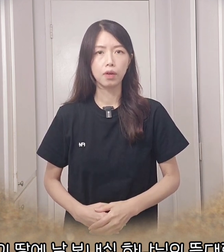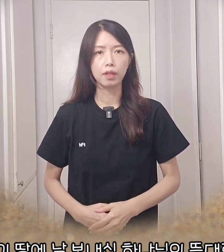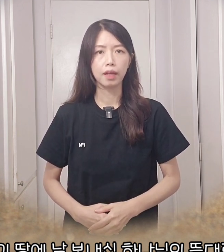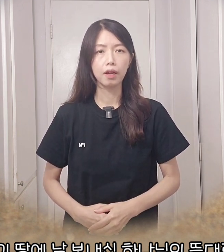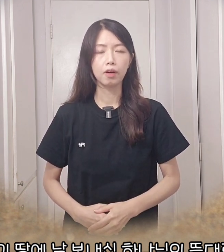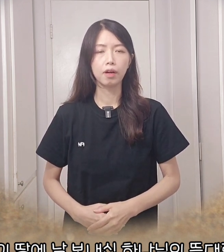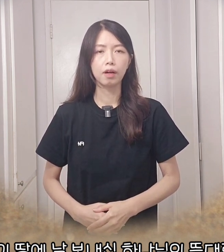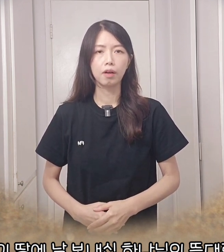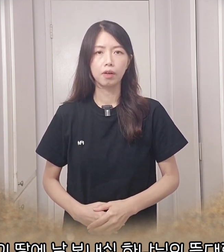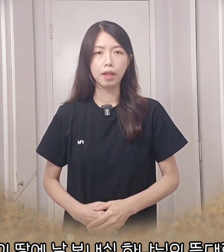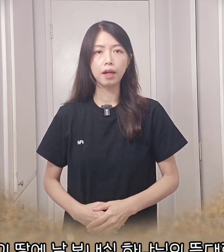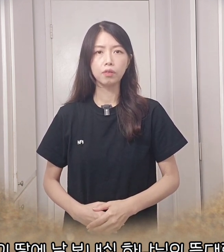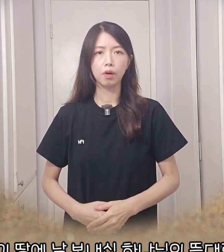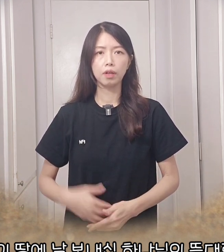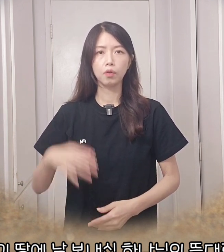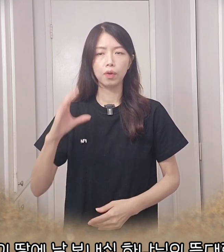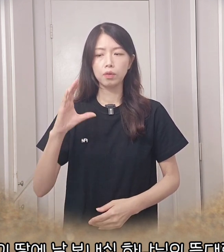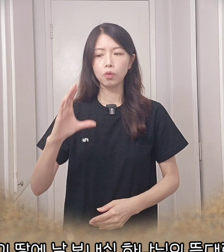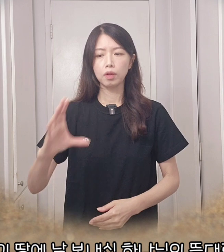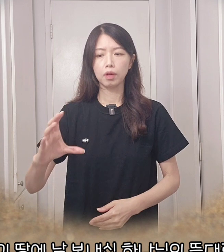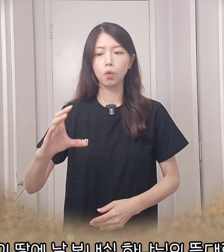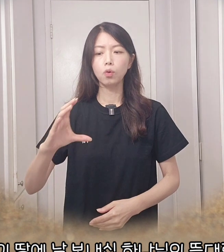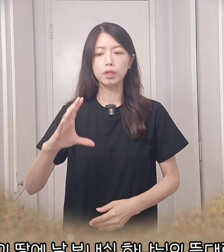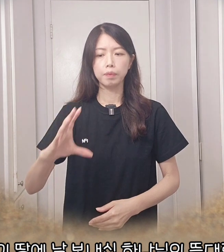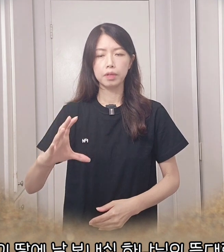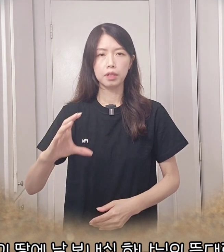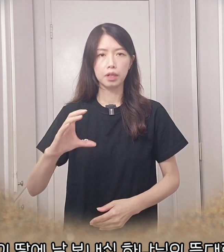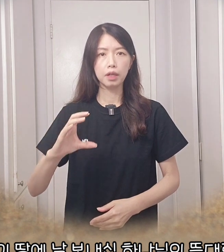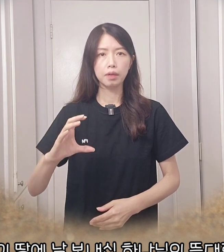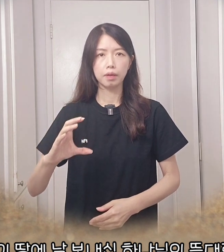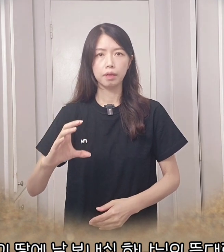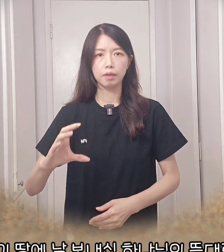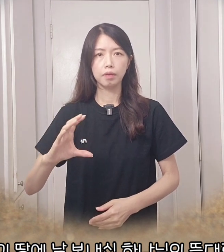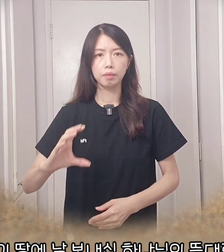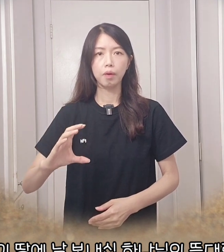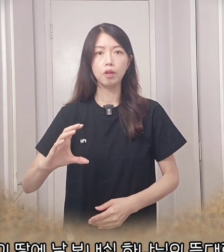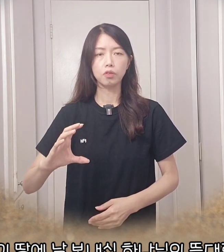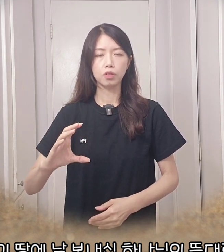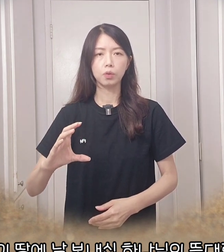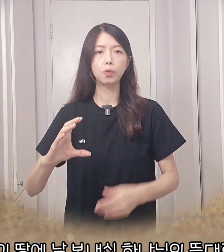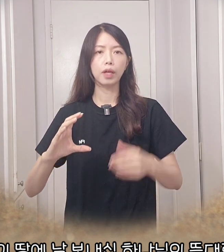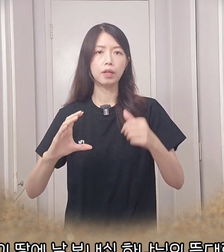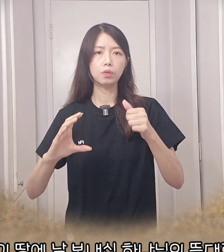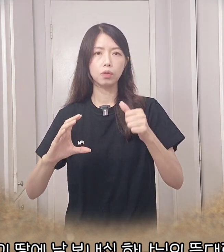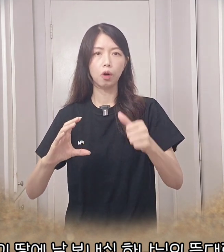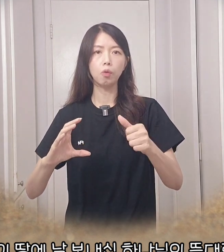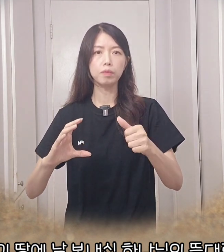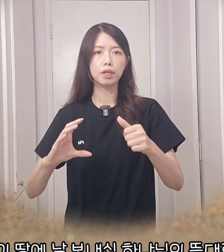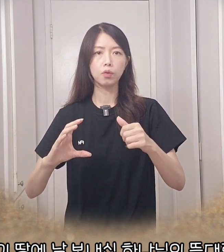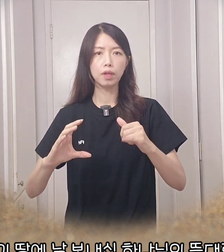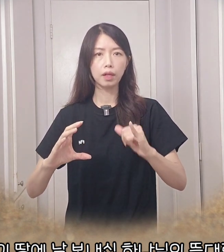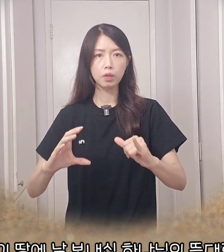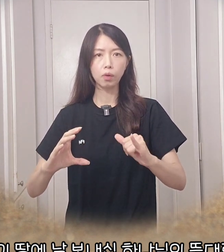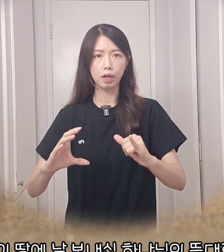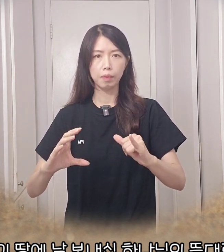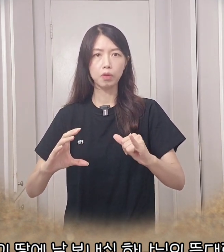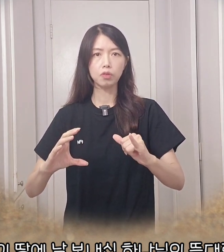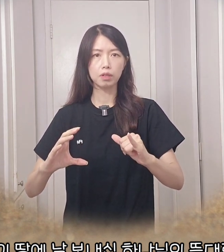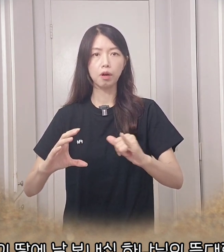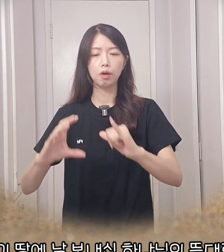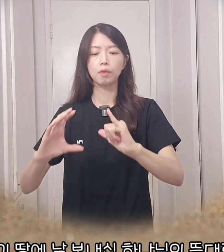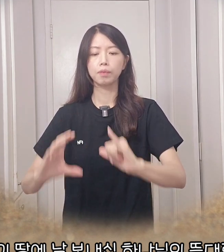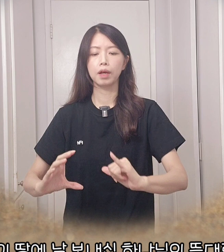수어를 사용했는데요. 세상 수어는 왼손이 이렇게 공을 잡듯이 벌려주시고 다른 손은 엄지하고